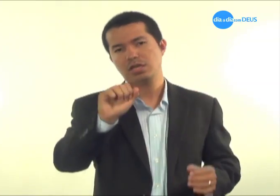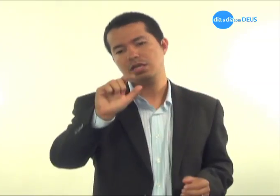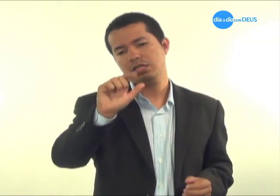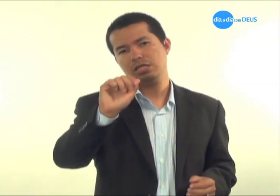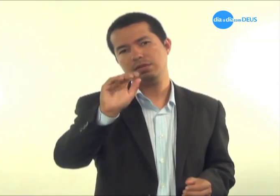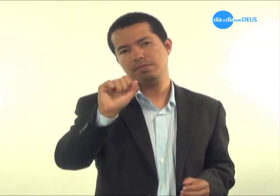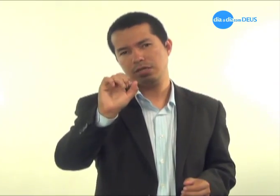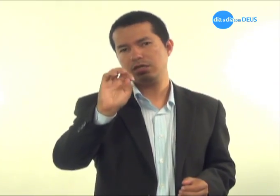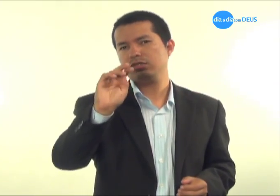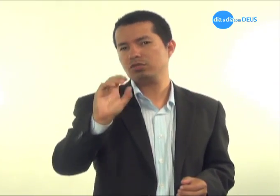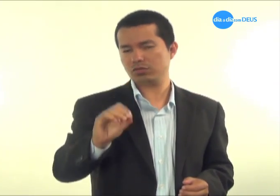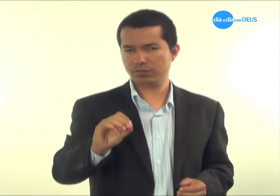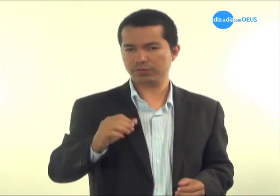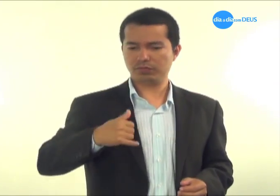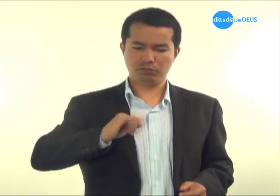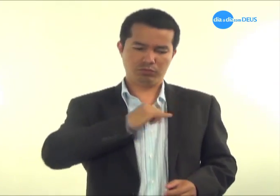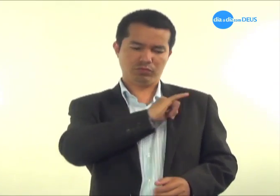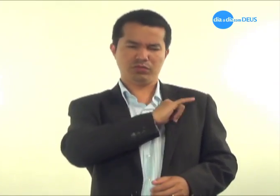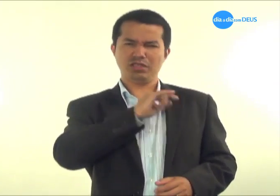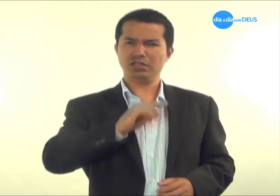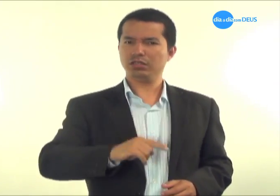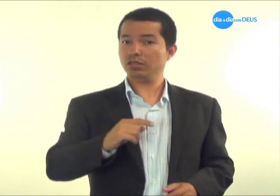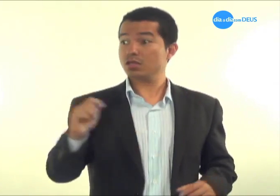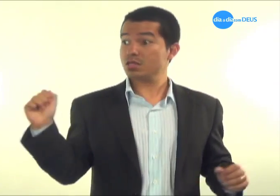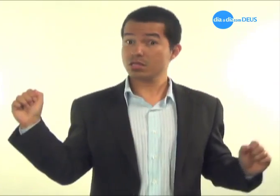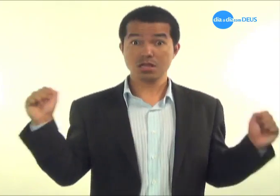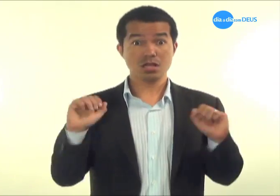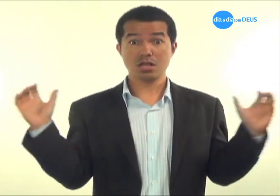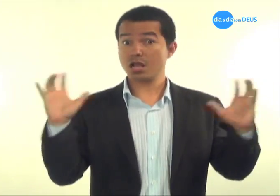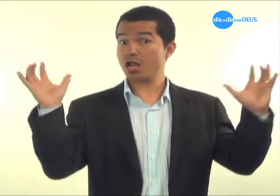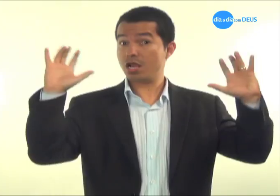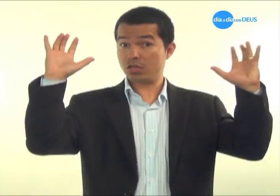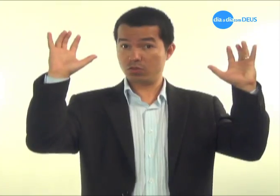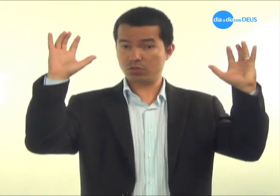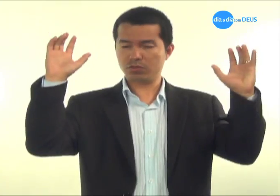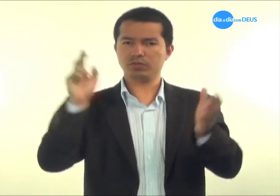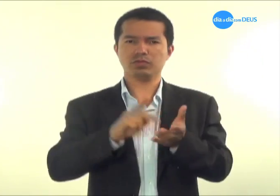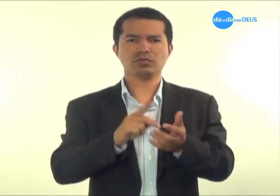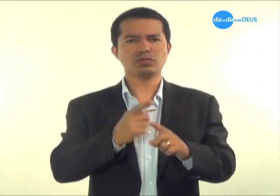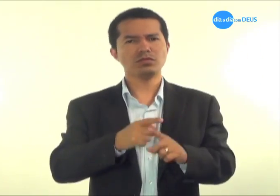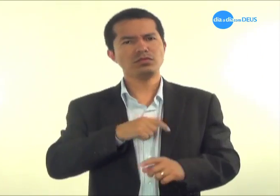comprava, juntava dinheiro para sua noite de núpcias, para usar uma única vez aquele perfume.